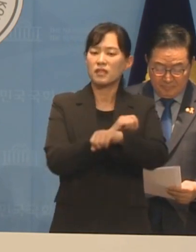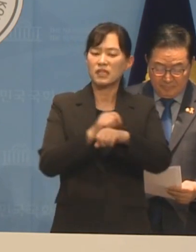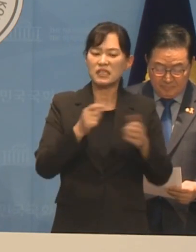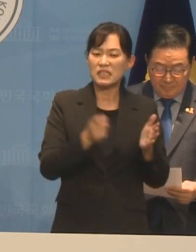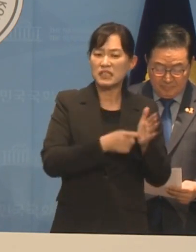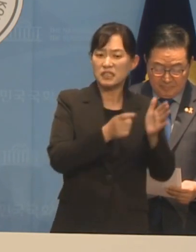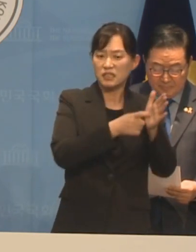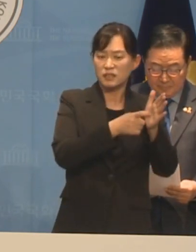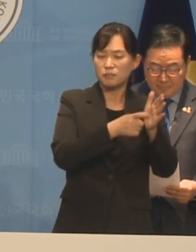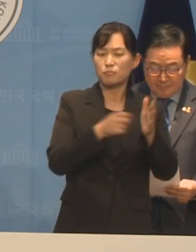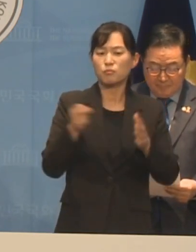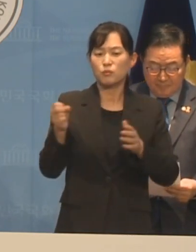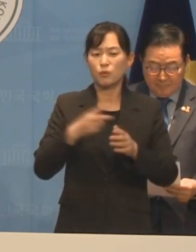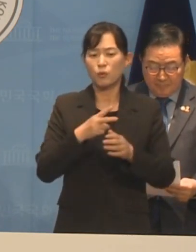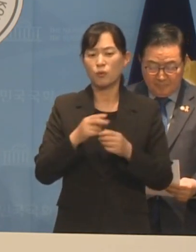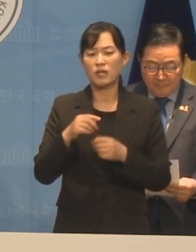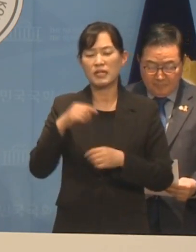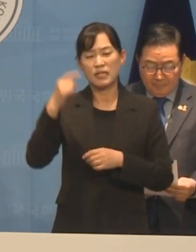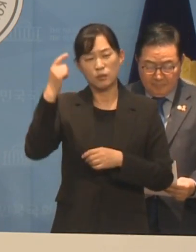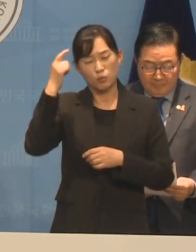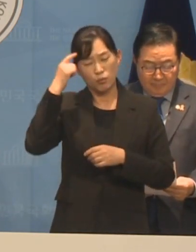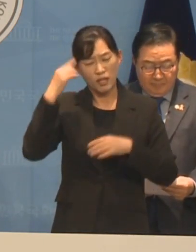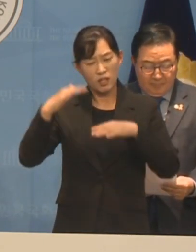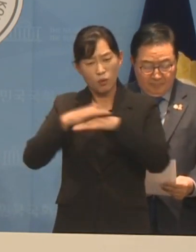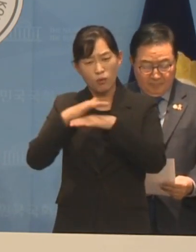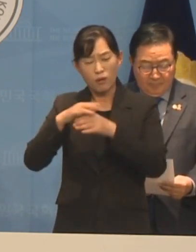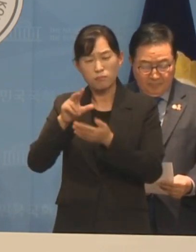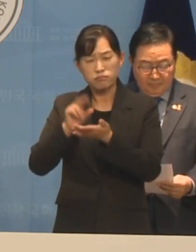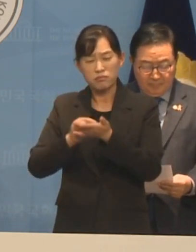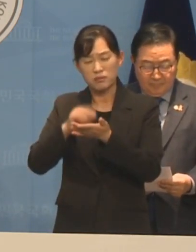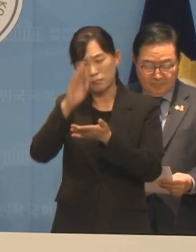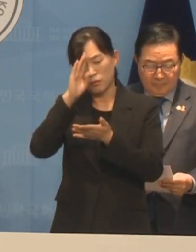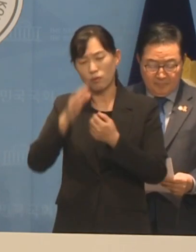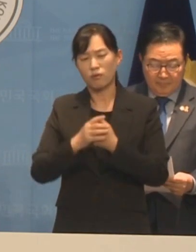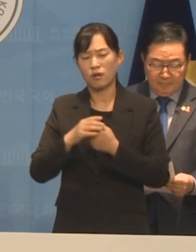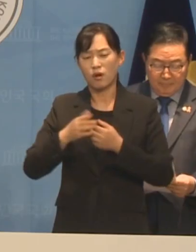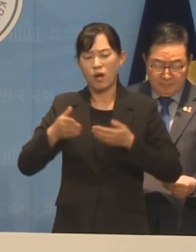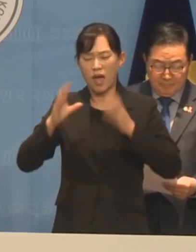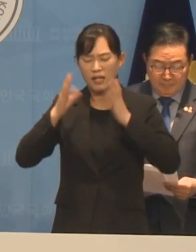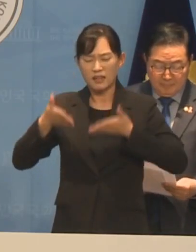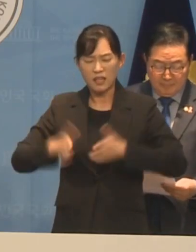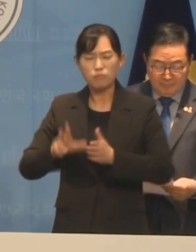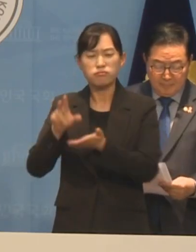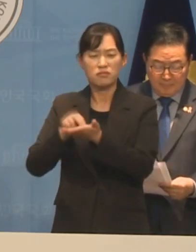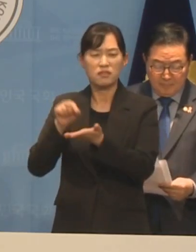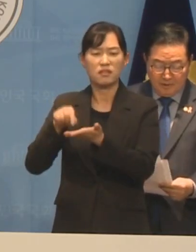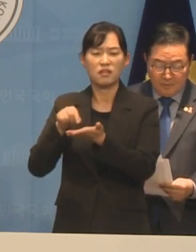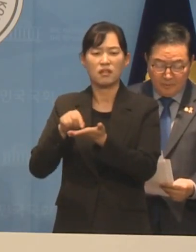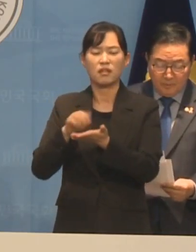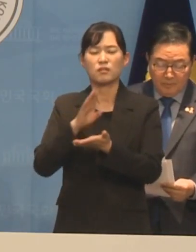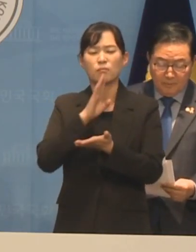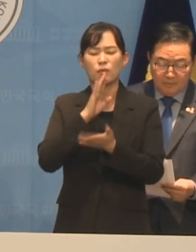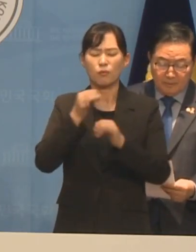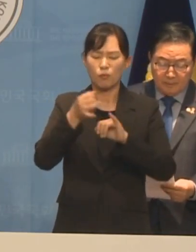응급, 심뇌혈관 질환, 고위험 분만 등 생명과 직결되는